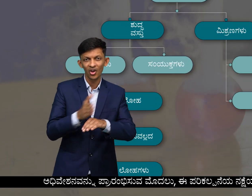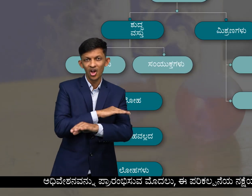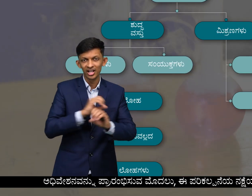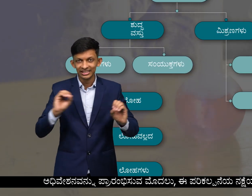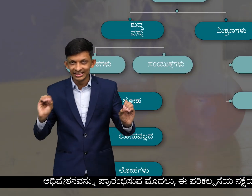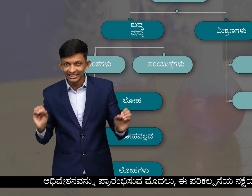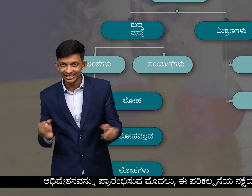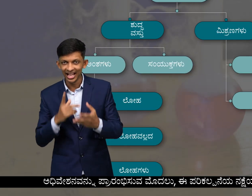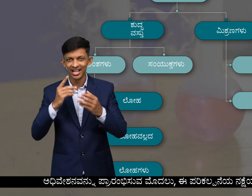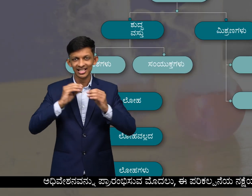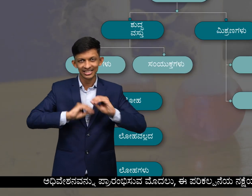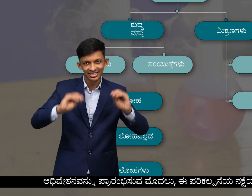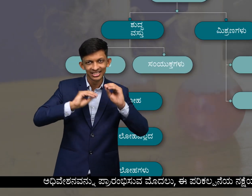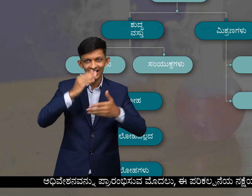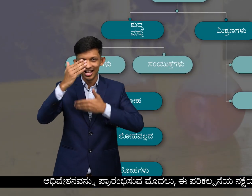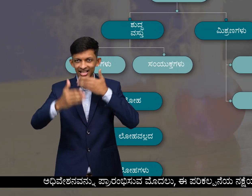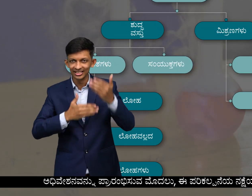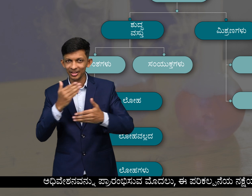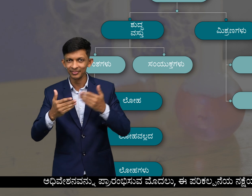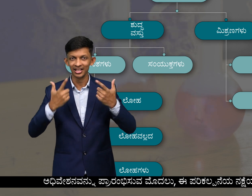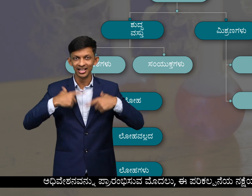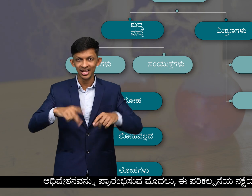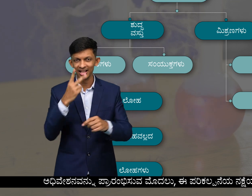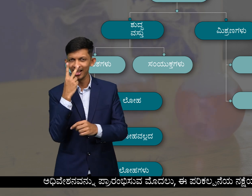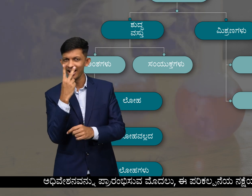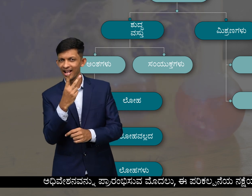ಅಧಿವೇಶನವನ್ನು ಪ್ರಾರಂಭಿಸುವ ಮೊದಲು ಈ ಪರಿಕಲ್ಪನೆಯ ನಕ್ಷೆಯನ್ನು ನೋಡೋಣ.